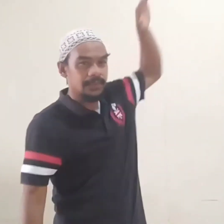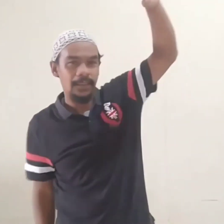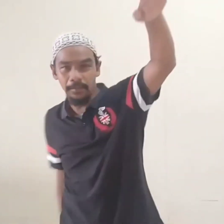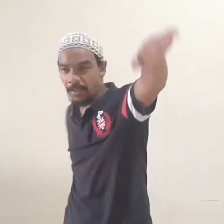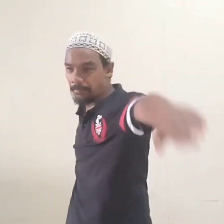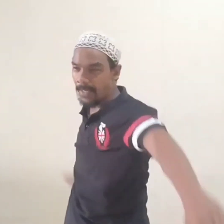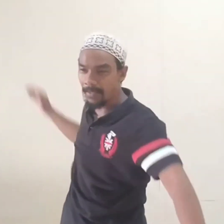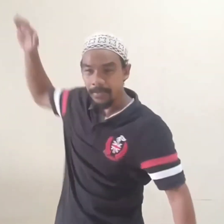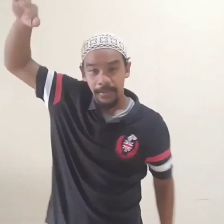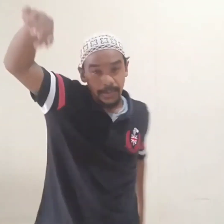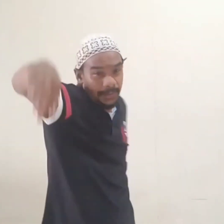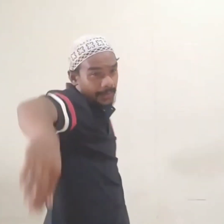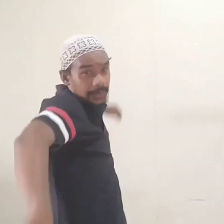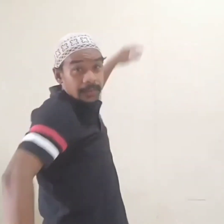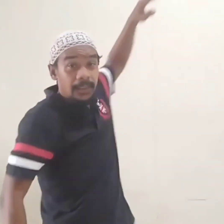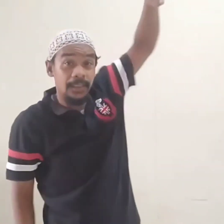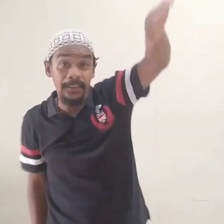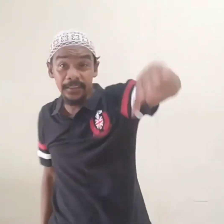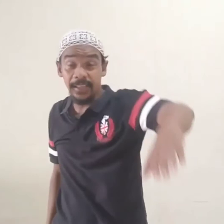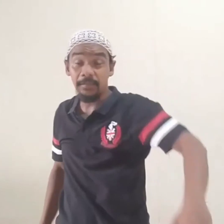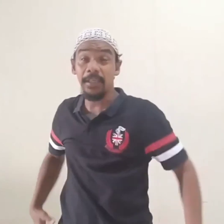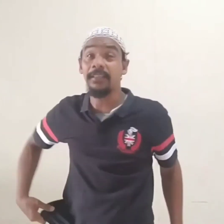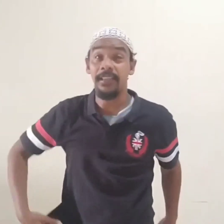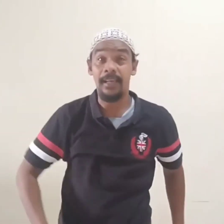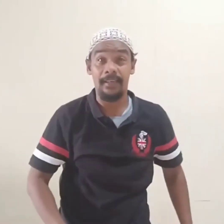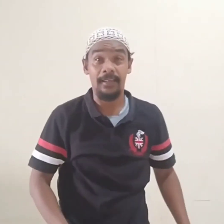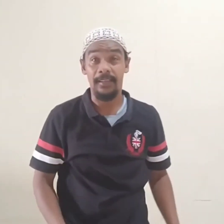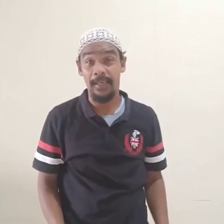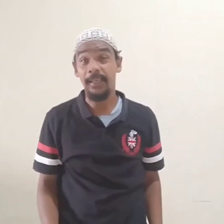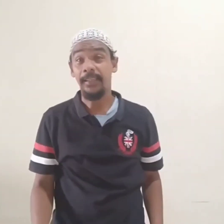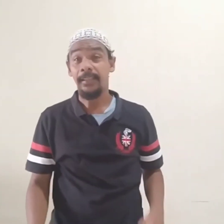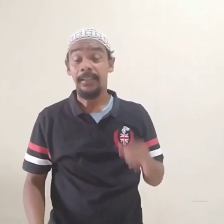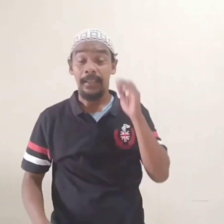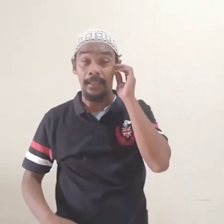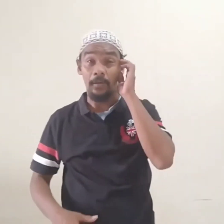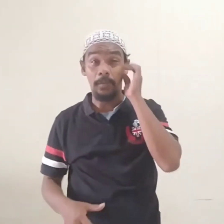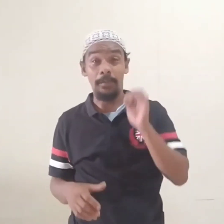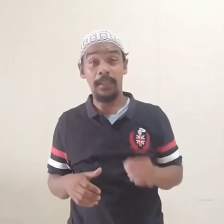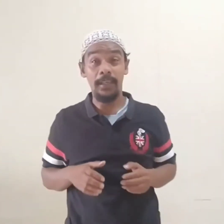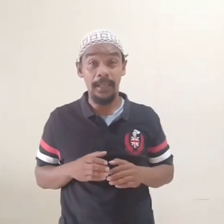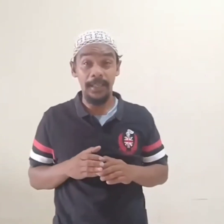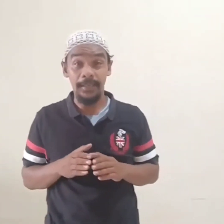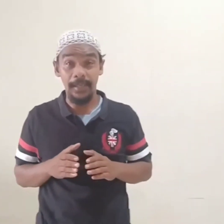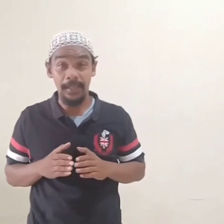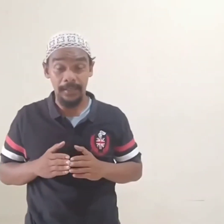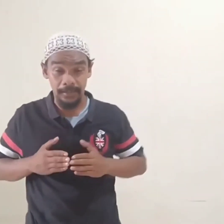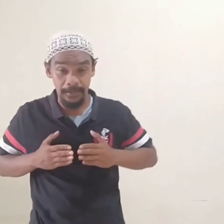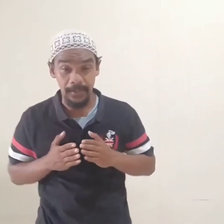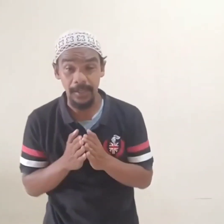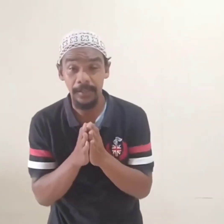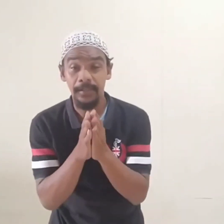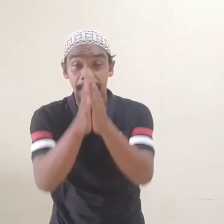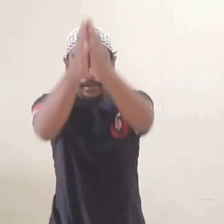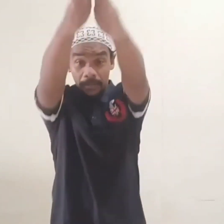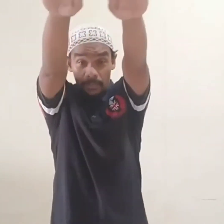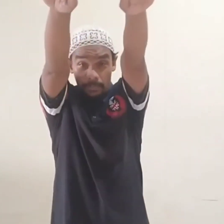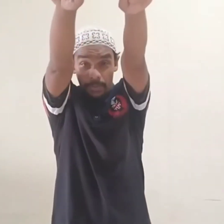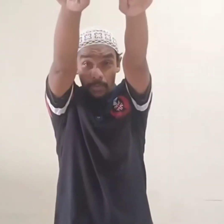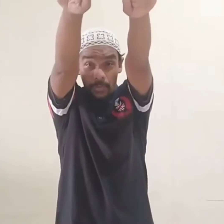dia memepak kanan dan kiri secara bergantian, ya. Kalau umpamanya gaya dada, dia mendorong